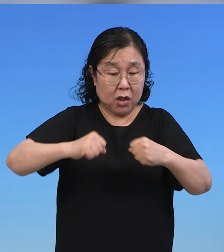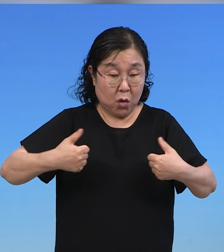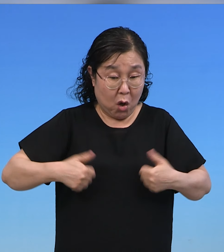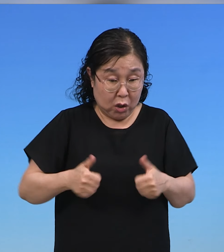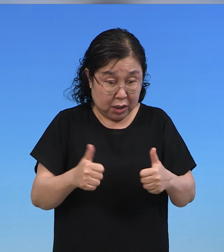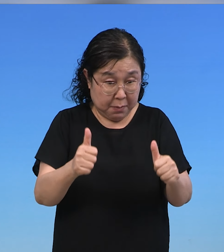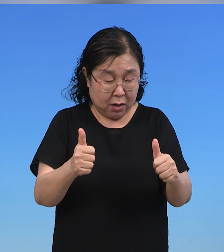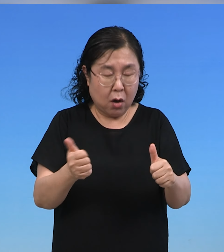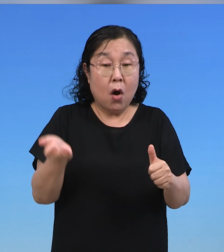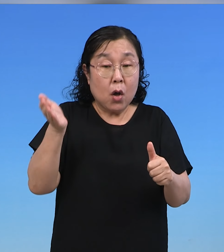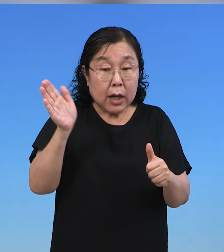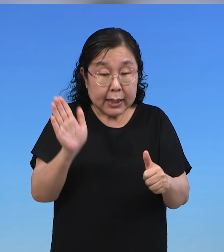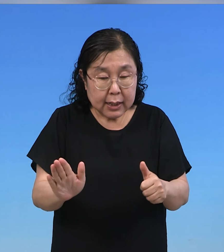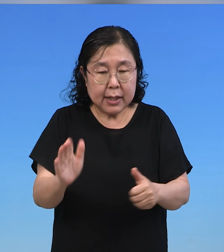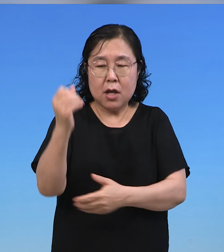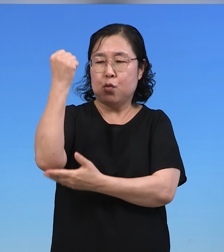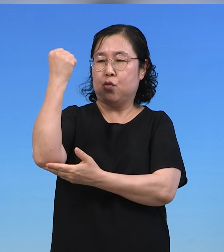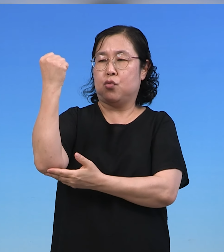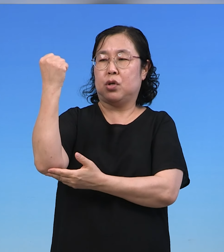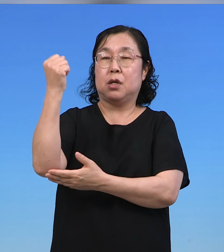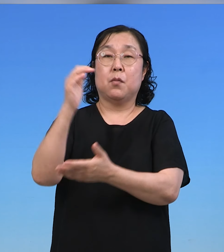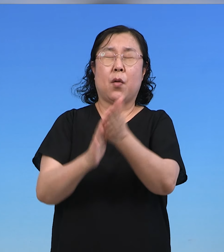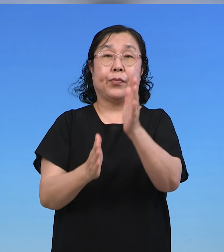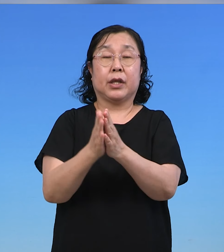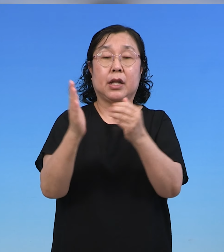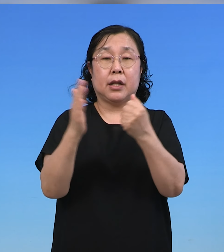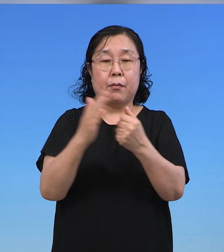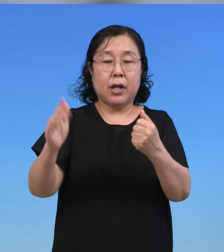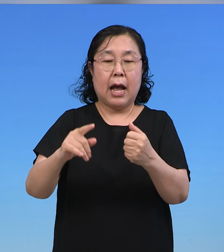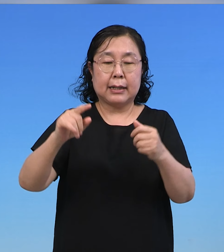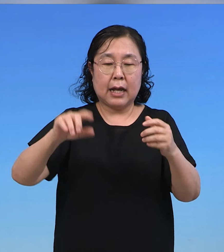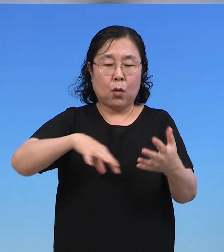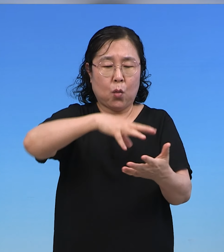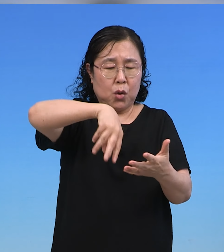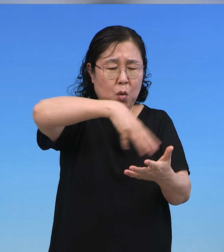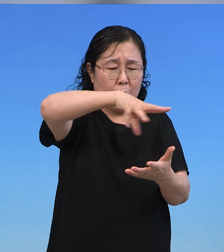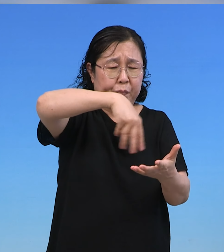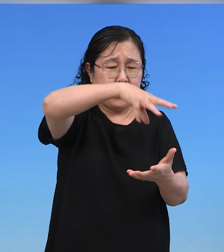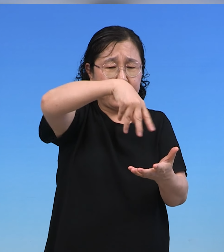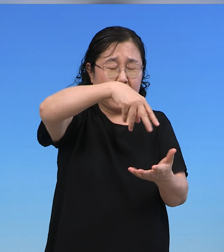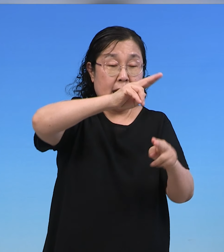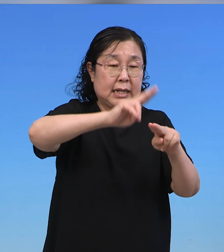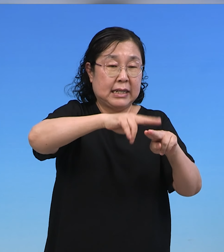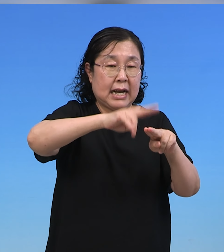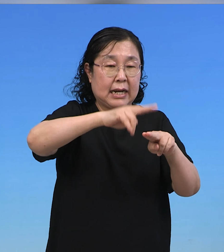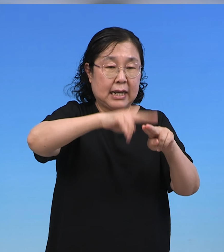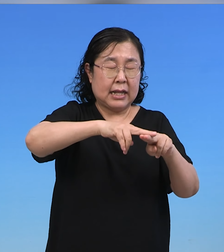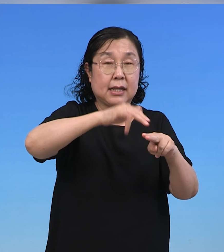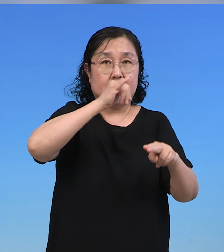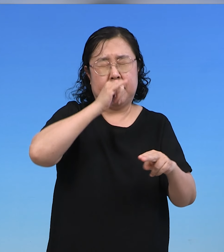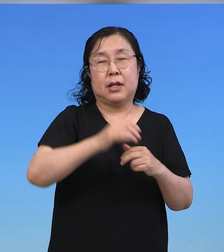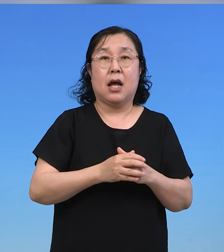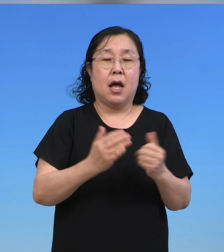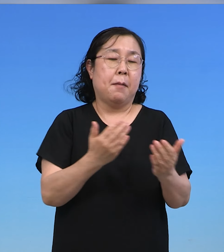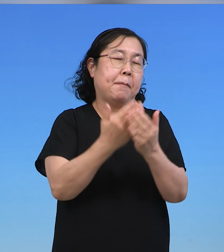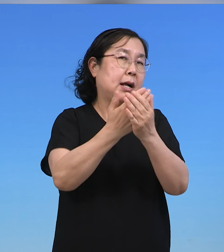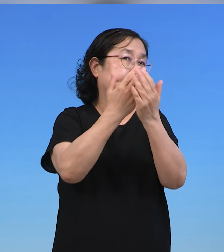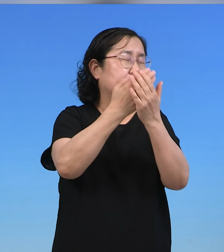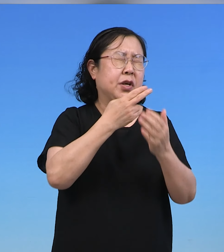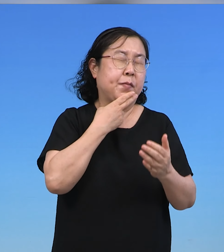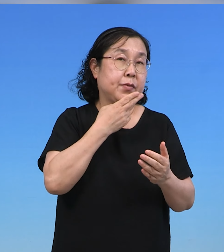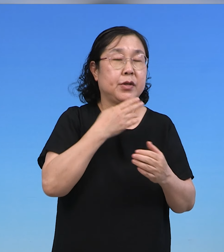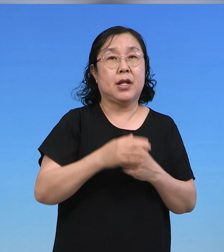축이 없다가 보니까 맨날 제자리예요. 오늘 수많은 현대인들의 딜레마가